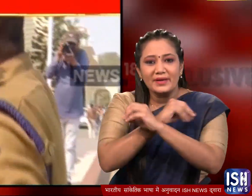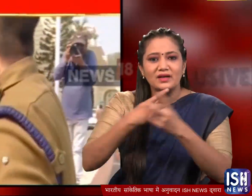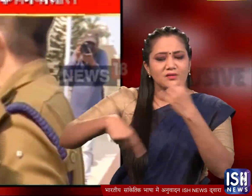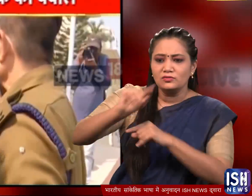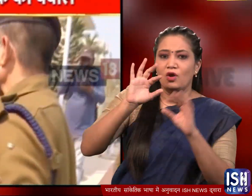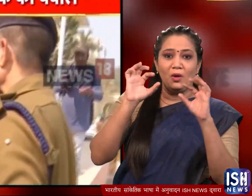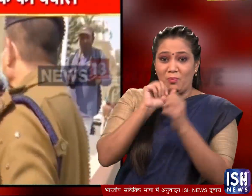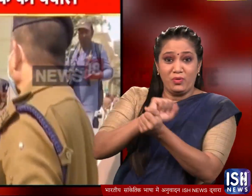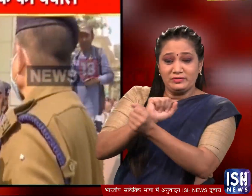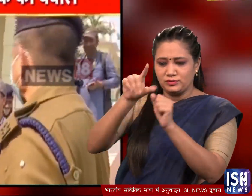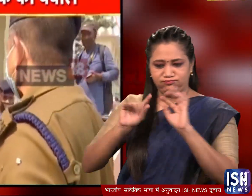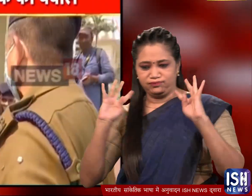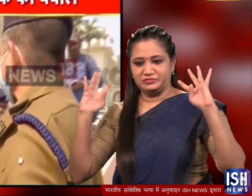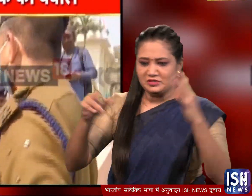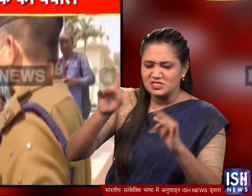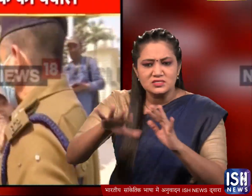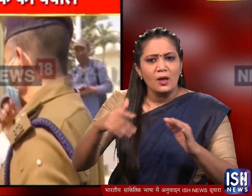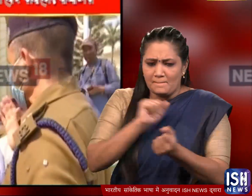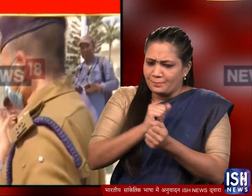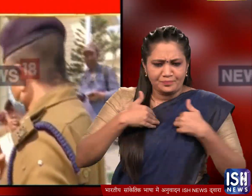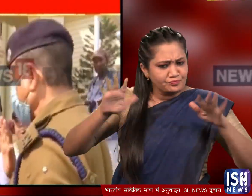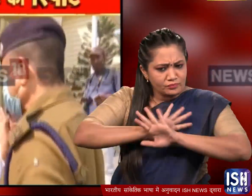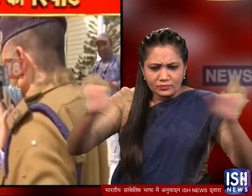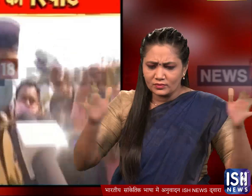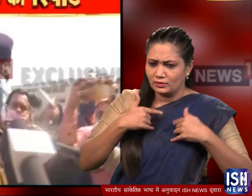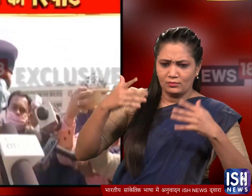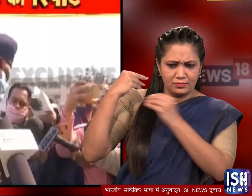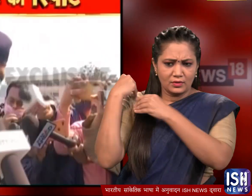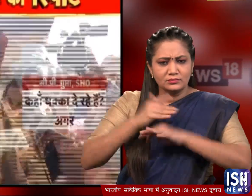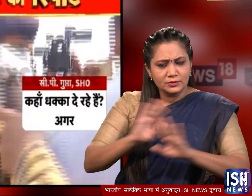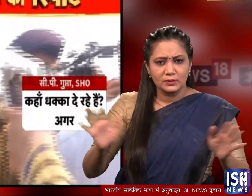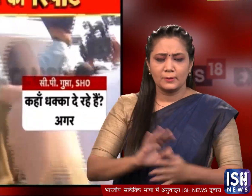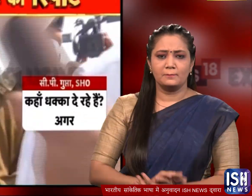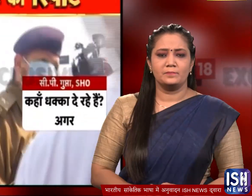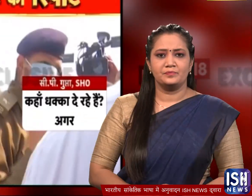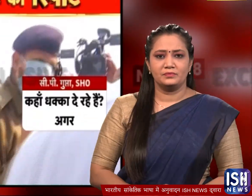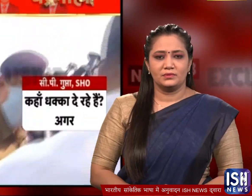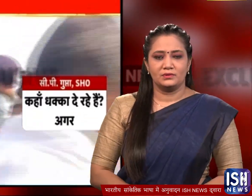मीडिया के लोगों ने उस पुलिस अधिकारी को घेर लिया, लेकिन उसने सारे आरोपों को सिरे से खारिज कर दिया।